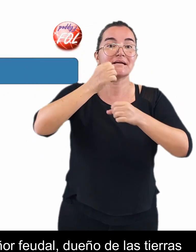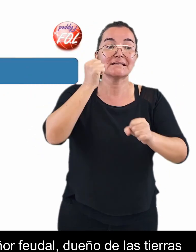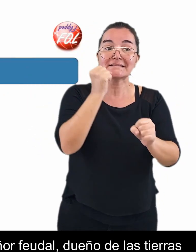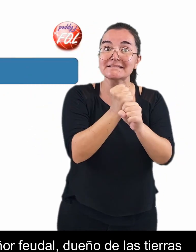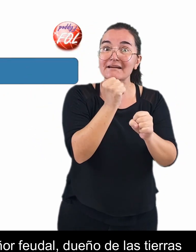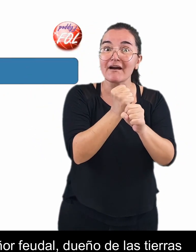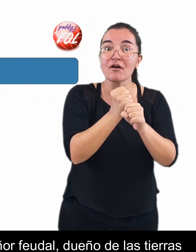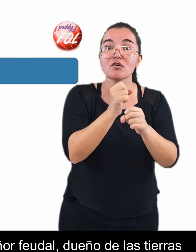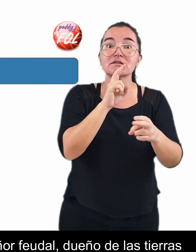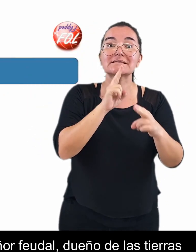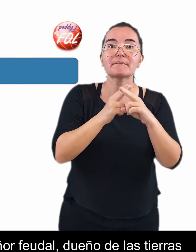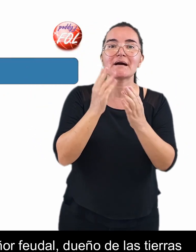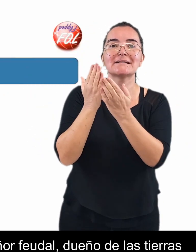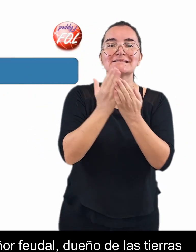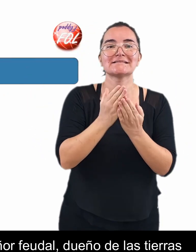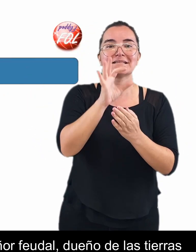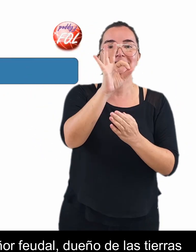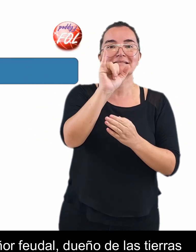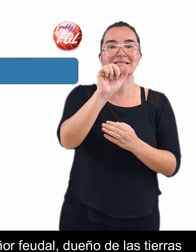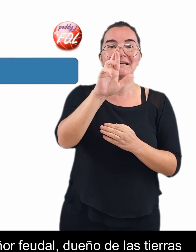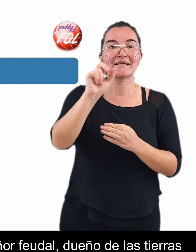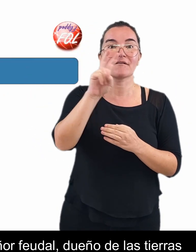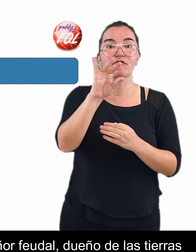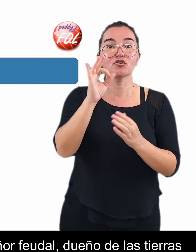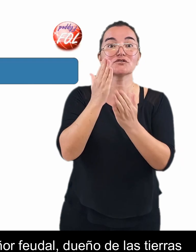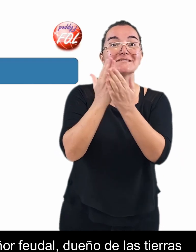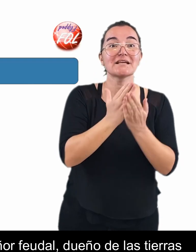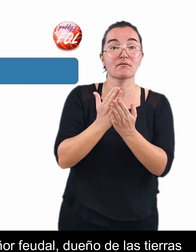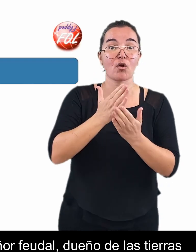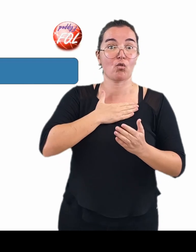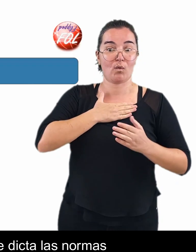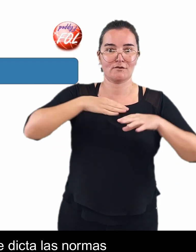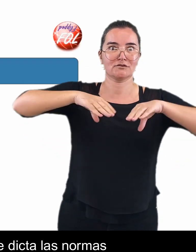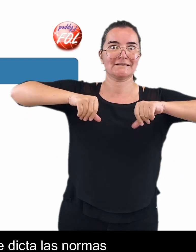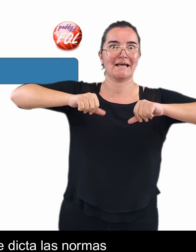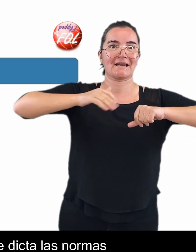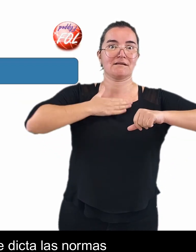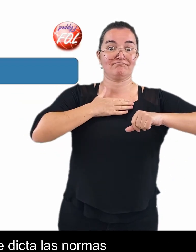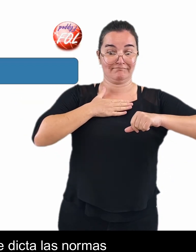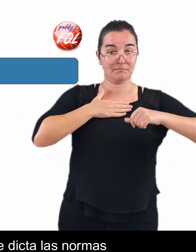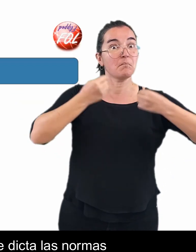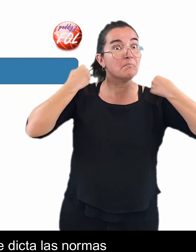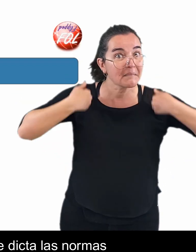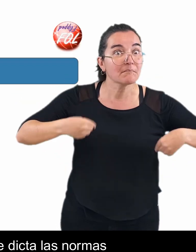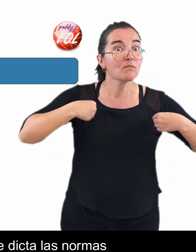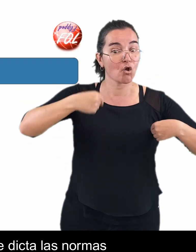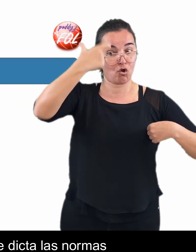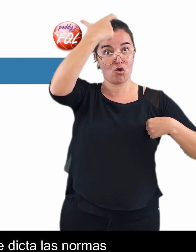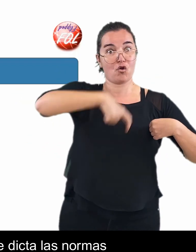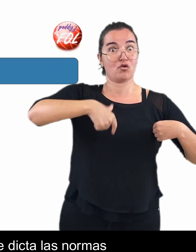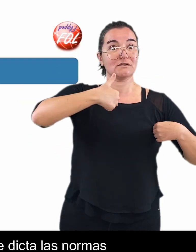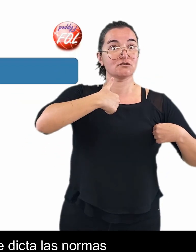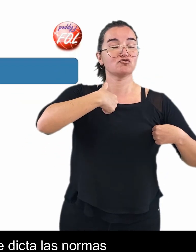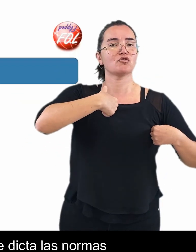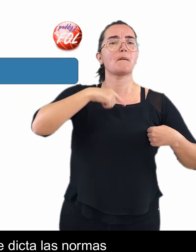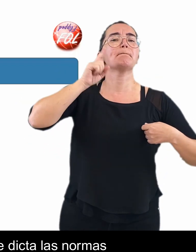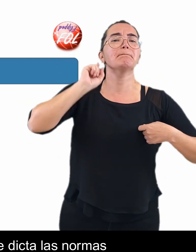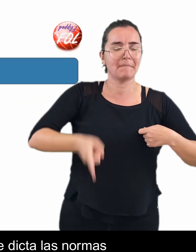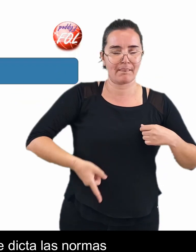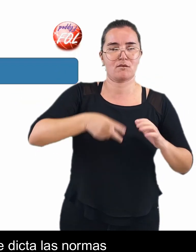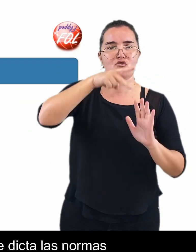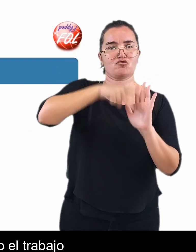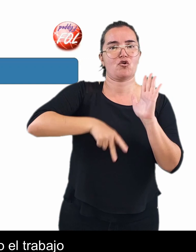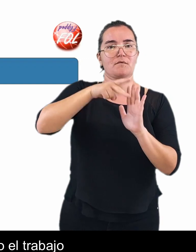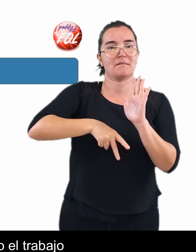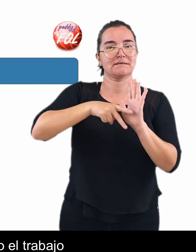trabajadores pasan a ser siervos de un señor feudal, dueño de las tierras, y va a ser este señor feudal el que